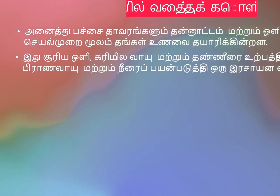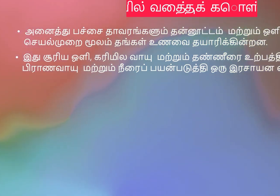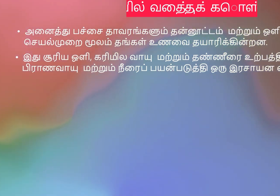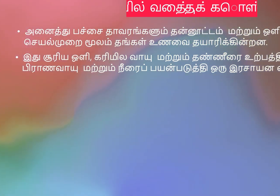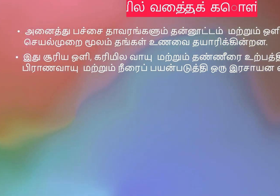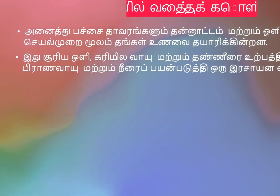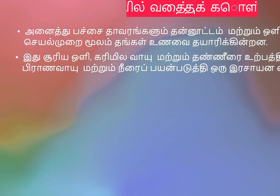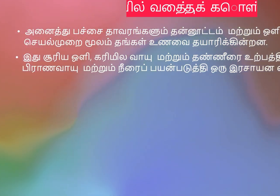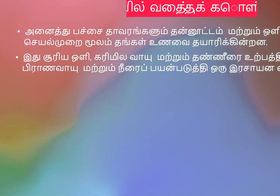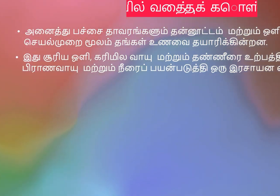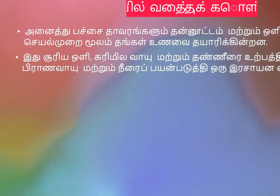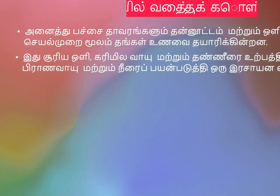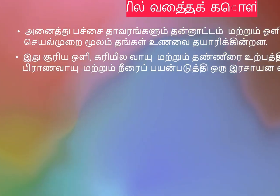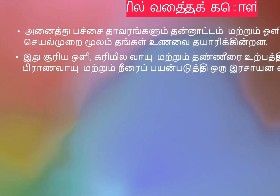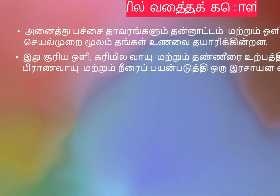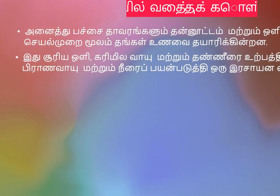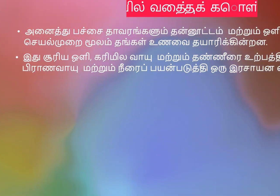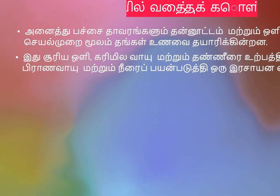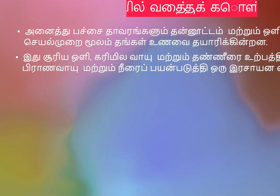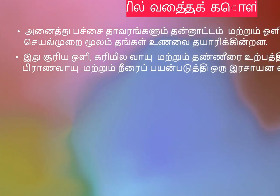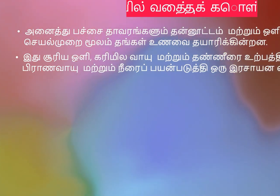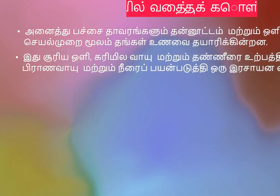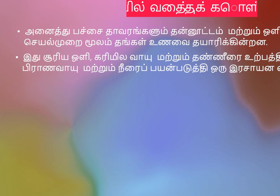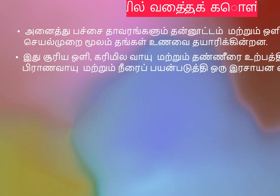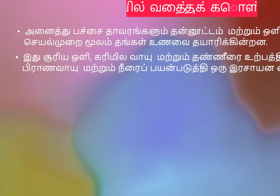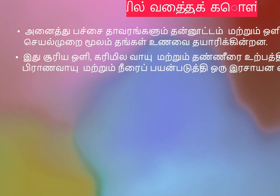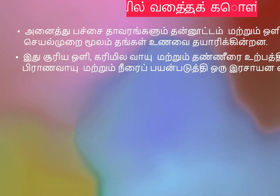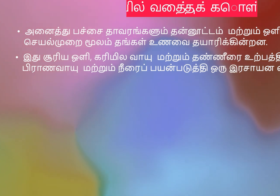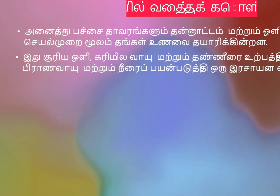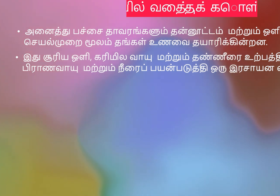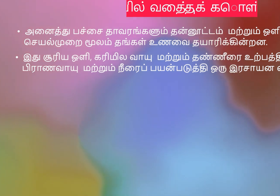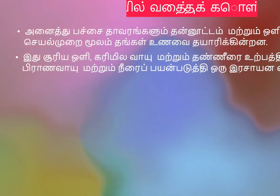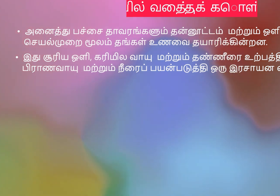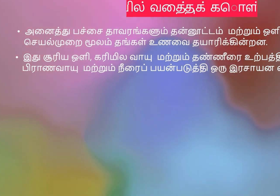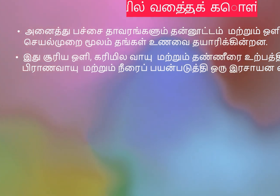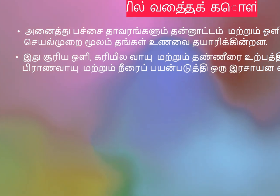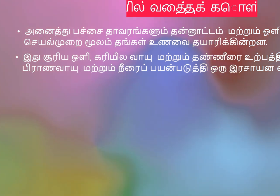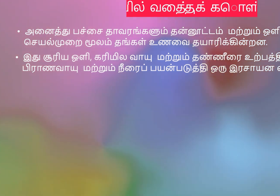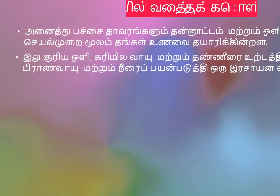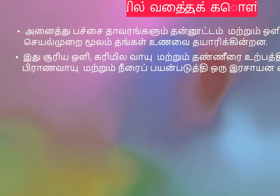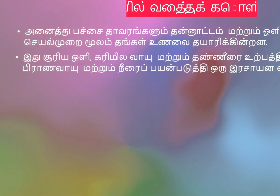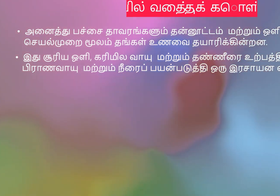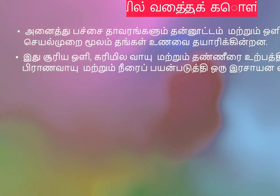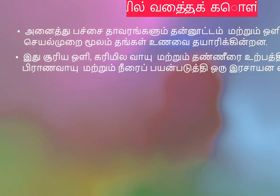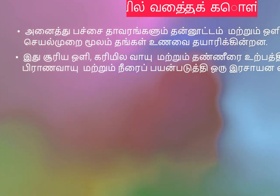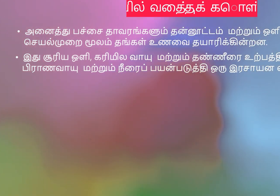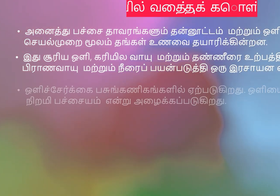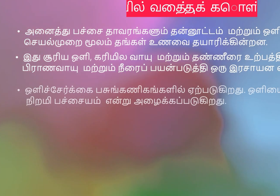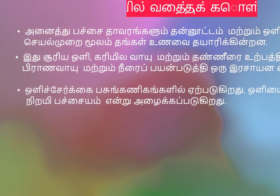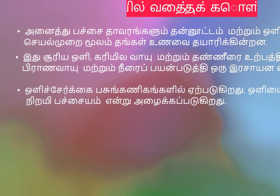உற்பத்தி செய்யும் மாச்சத்து, பிராணவாயு மற்றும் நீரை பயன்படுத்தி ஒரு இரசாயன எதிர்வினை ஆகும்.